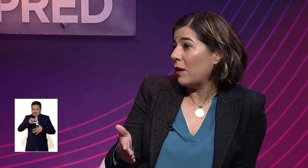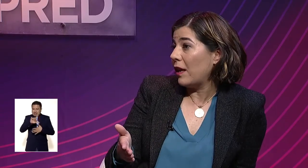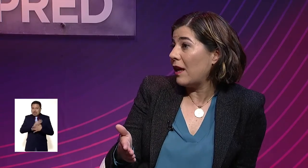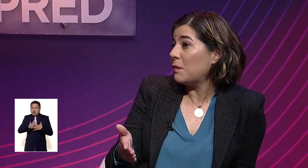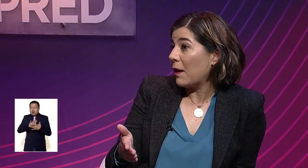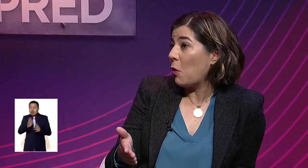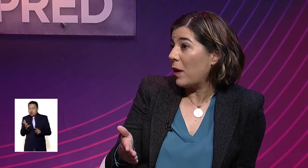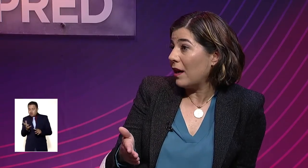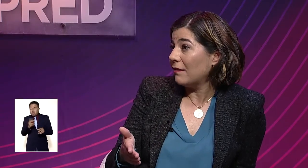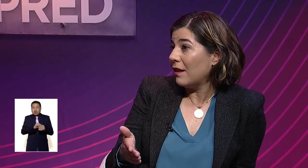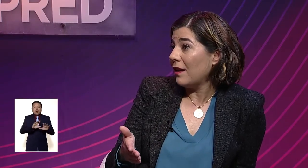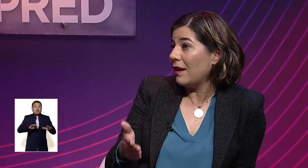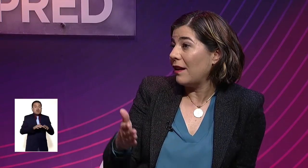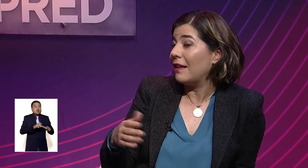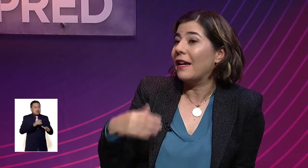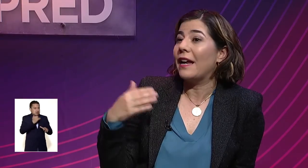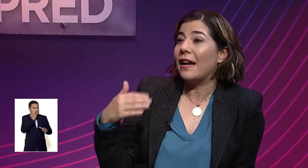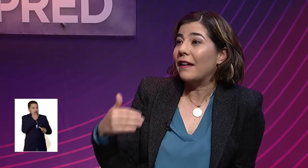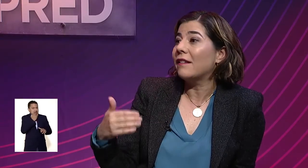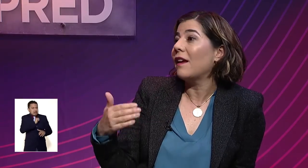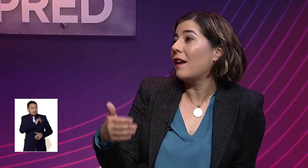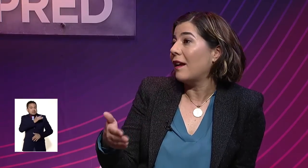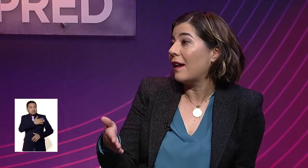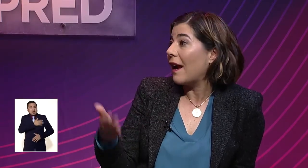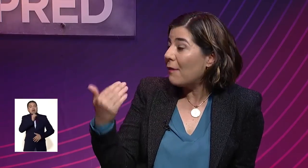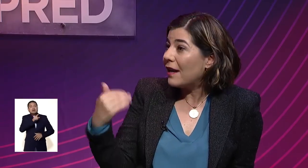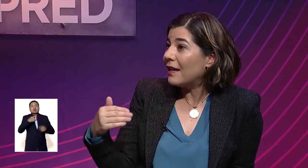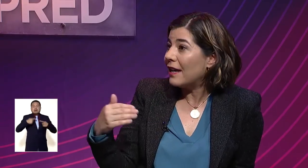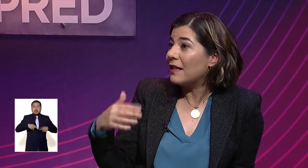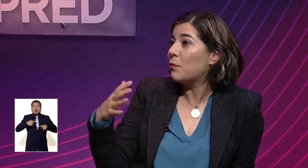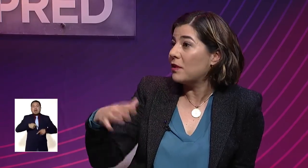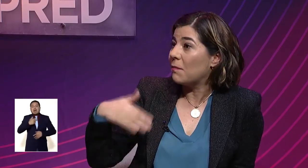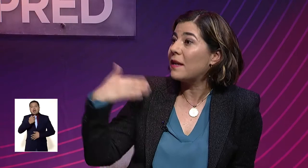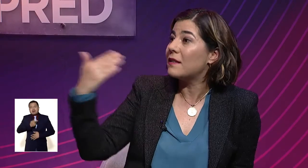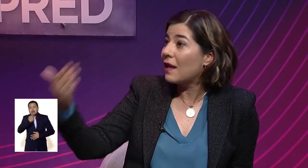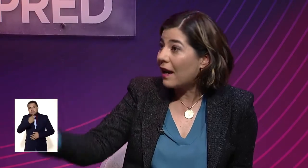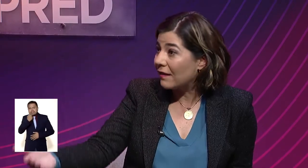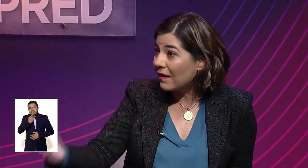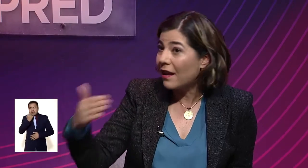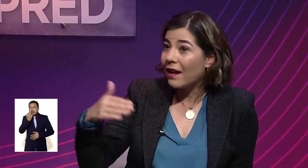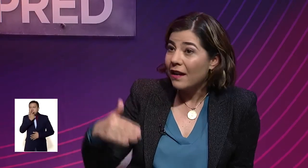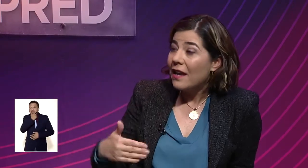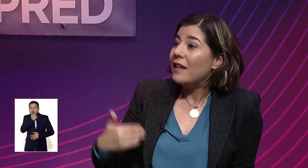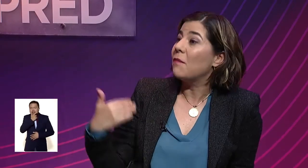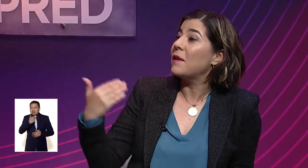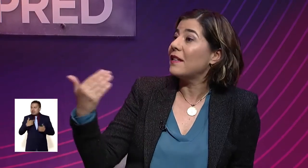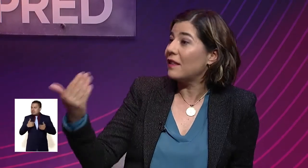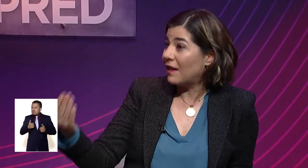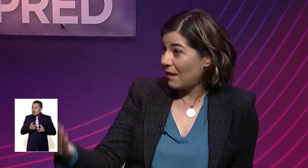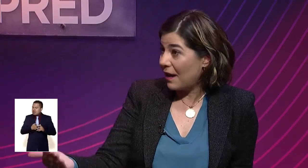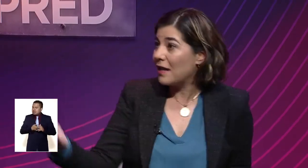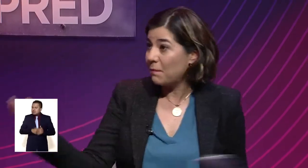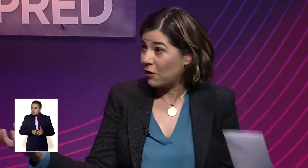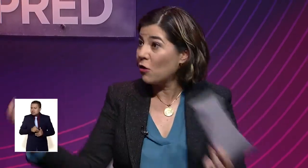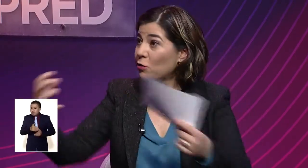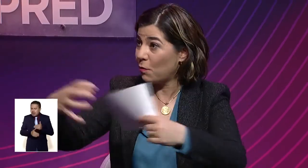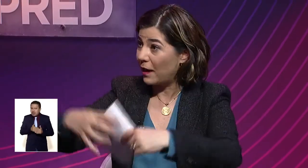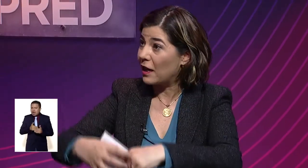comunidad hispanoparlante y de que la gente que habla el inglés pues empiece a entender y empiece a tratar de hablar el español justo para